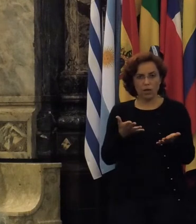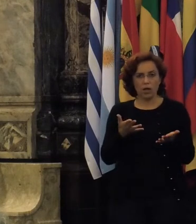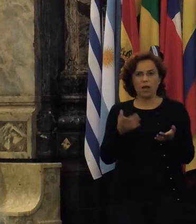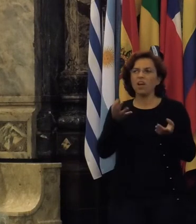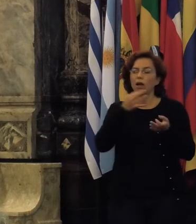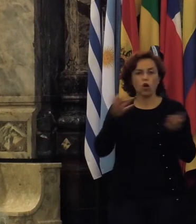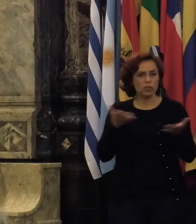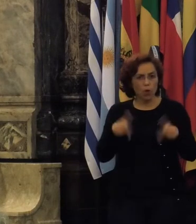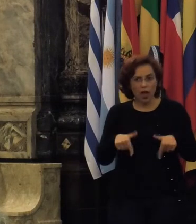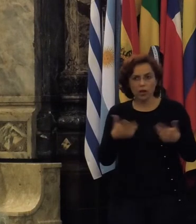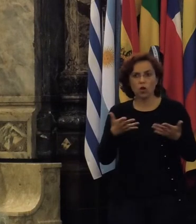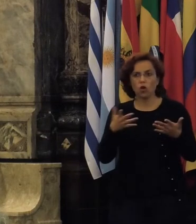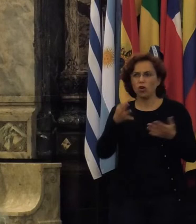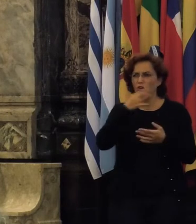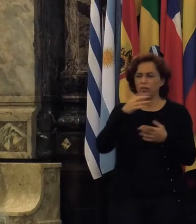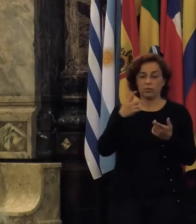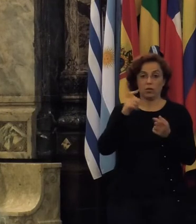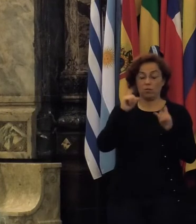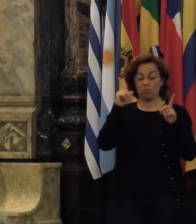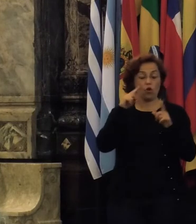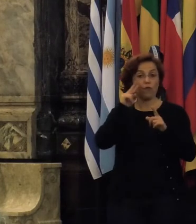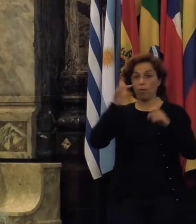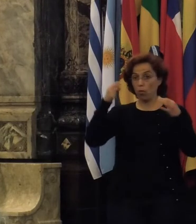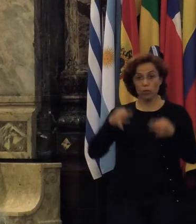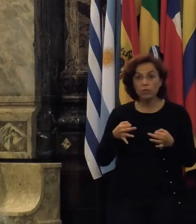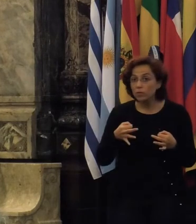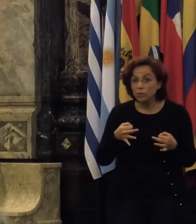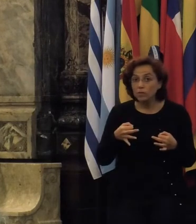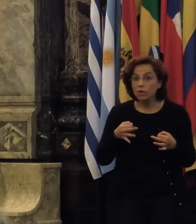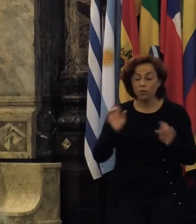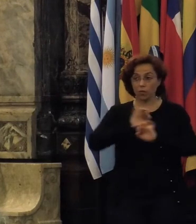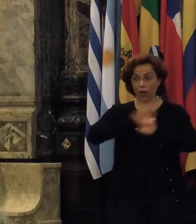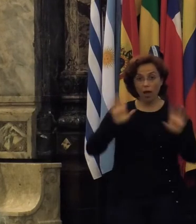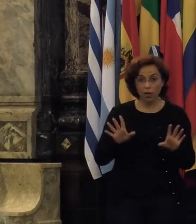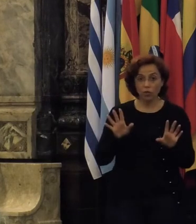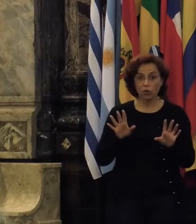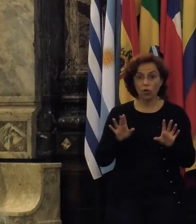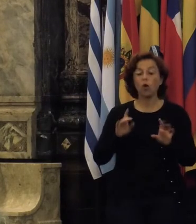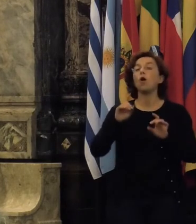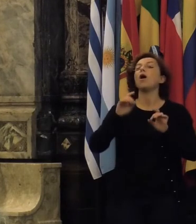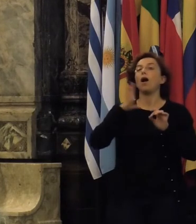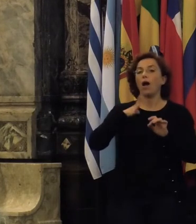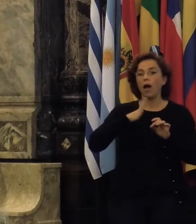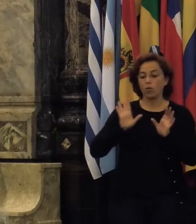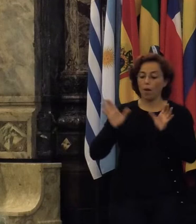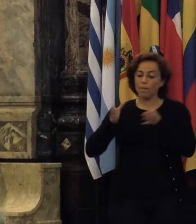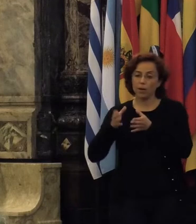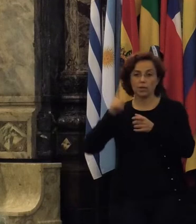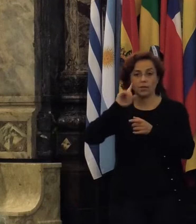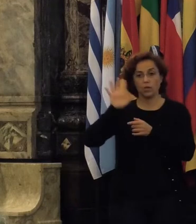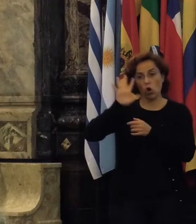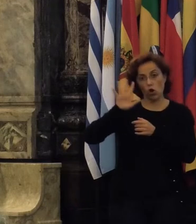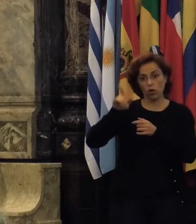¿Nos está diciendo que estamos encandilados? Bueno, todo un campo de la psicología habla de cuáles son los efectos